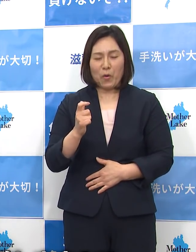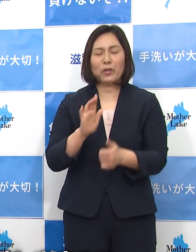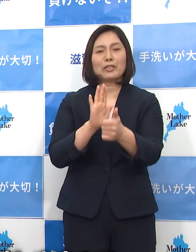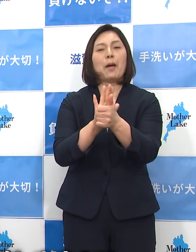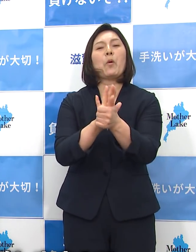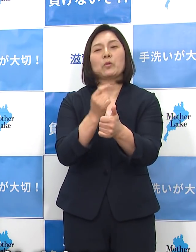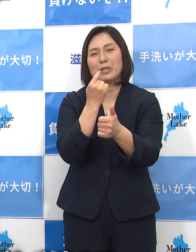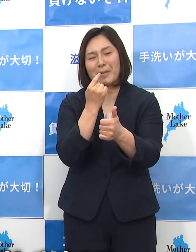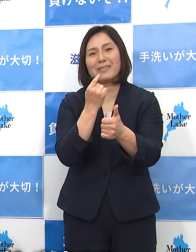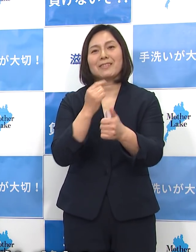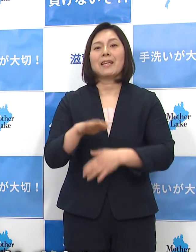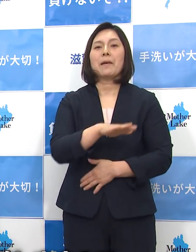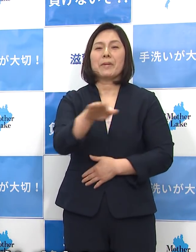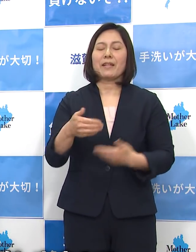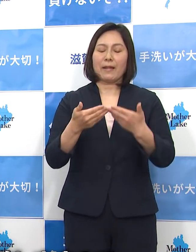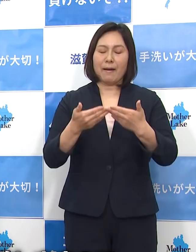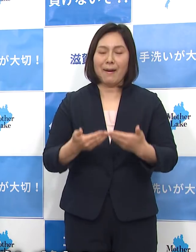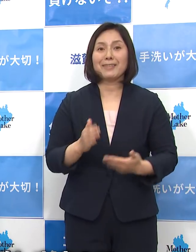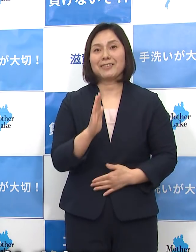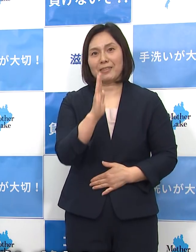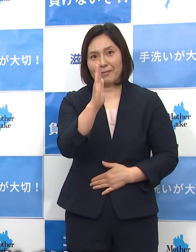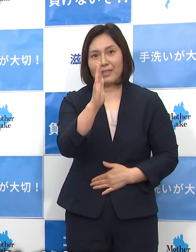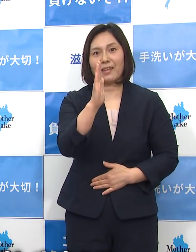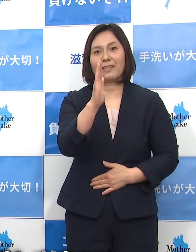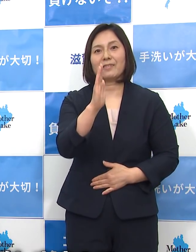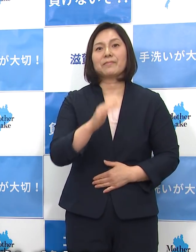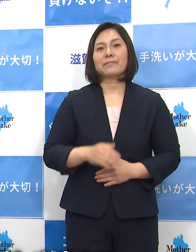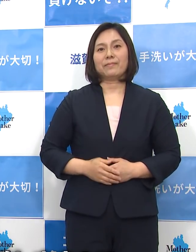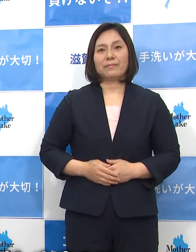ますので皆さん安心ください